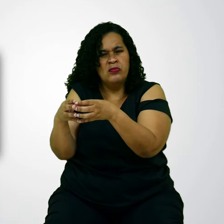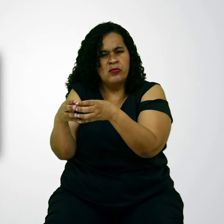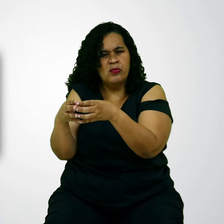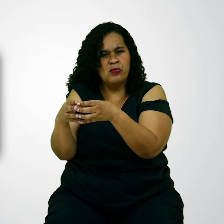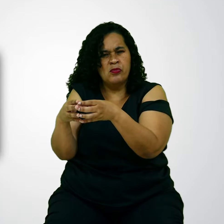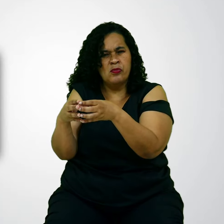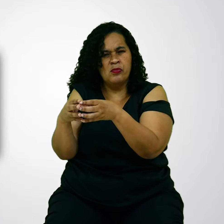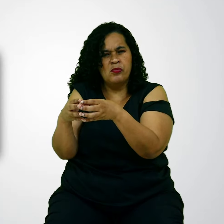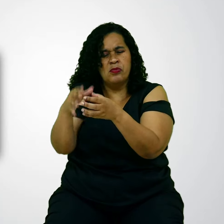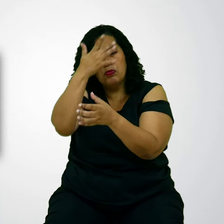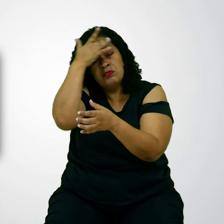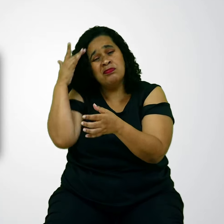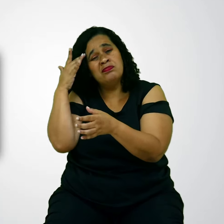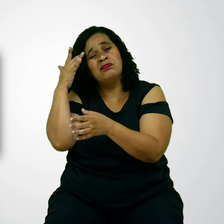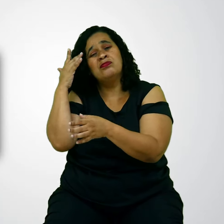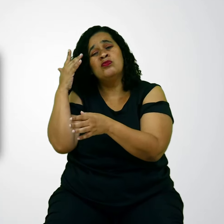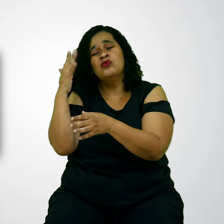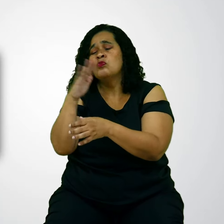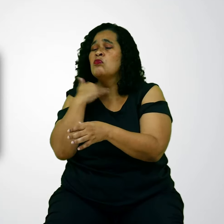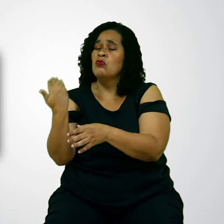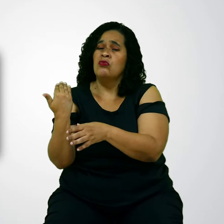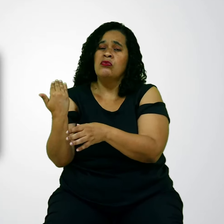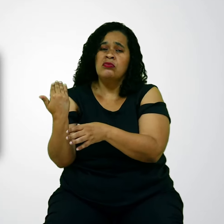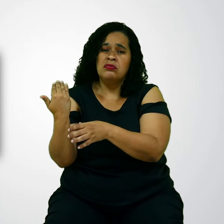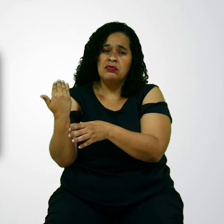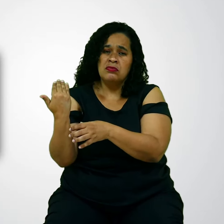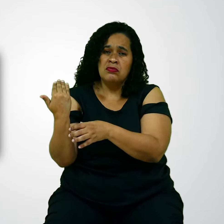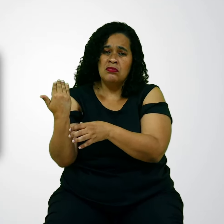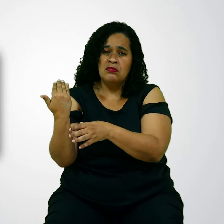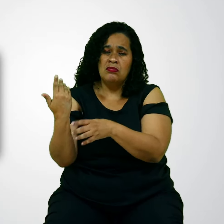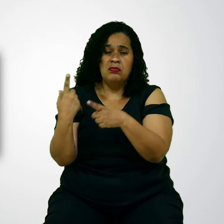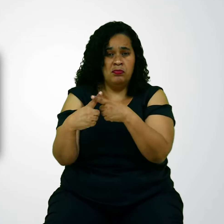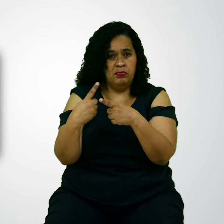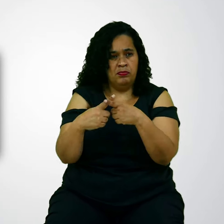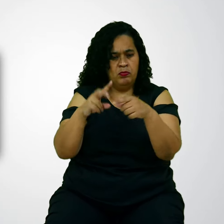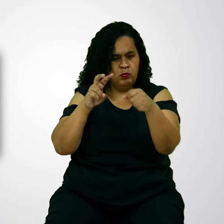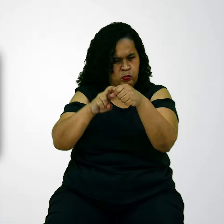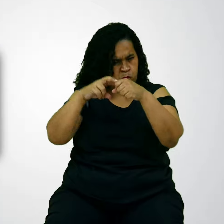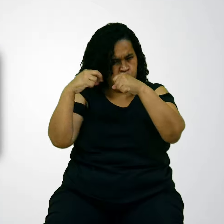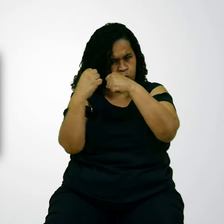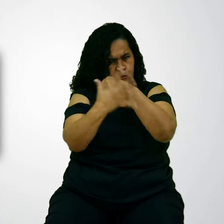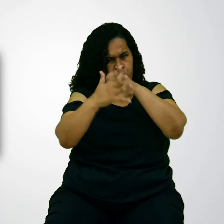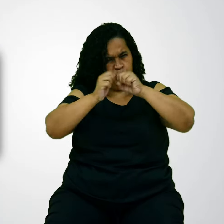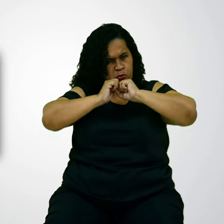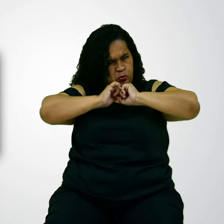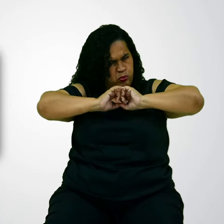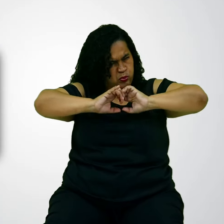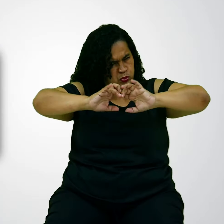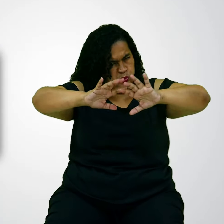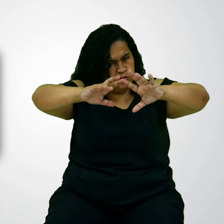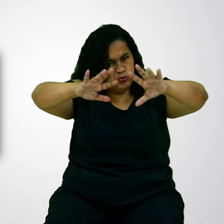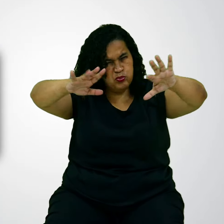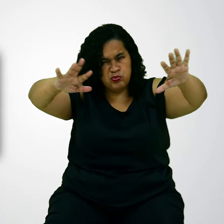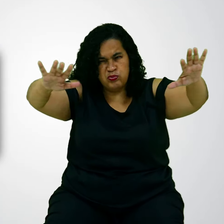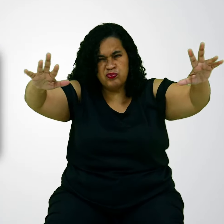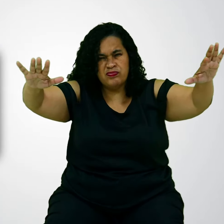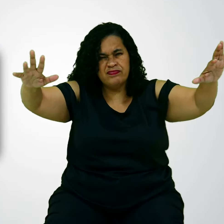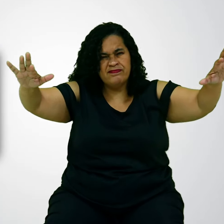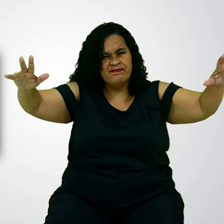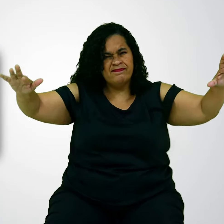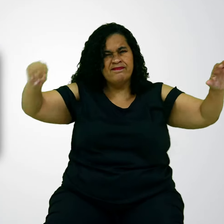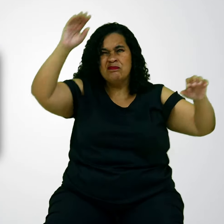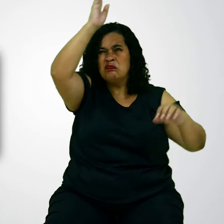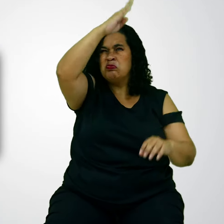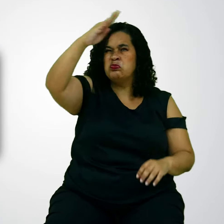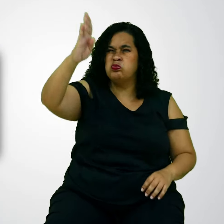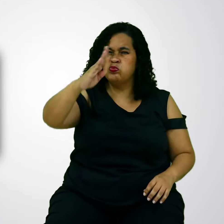ente querido. Por quê? Porque essa pandemia, ela alcançou o Brasil inteiro, o mundo